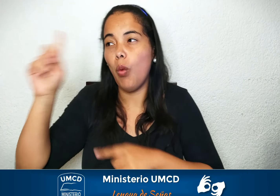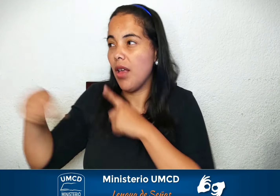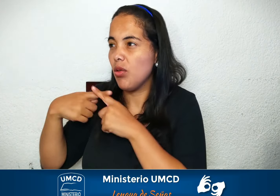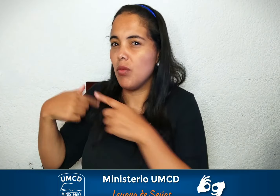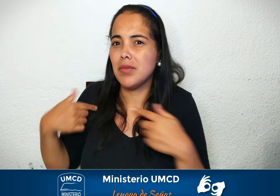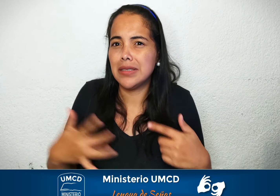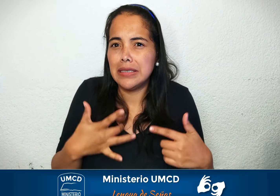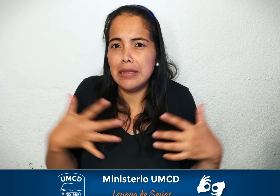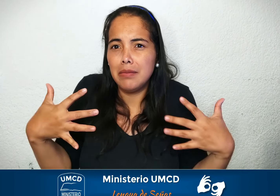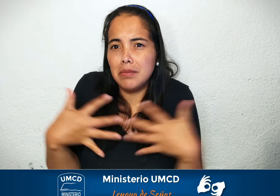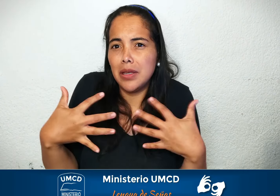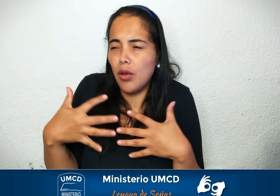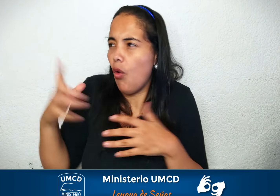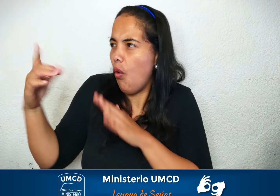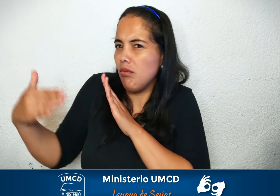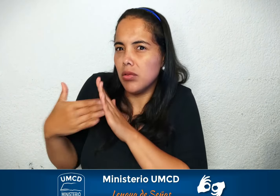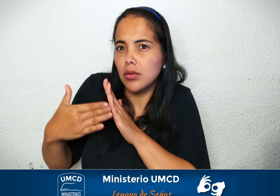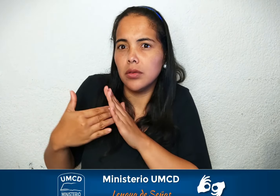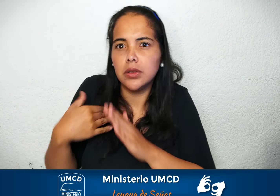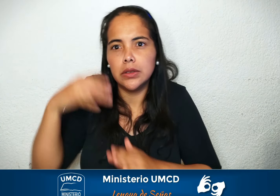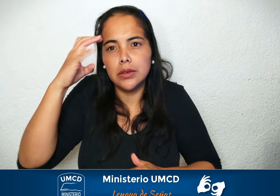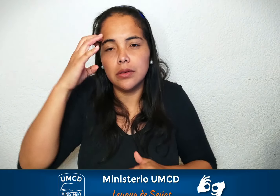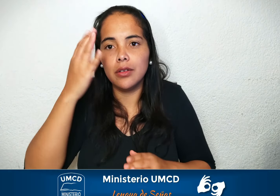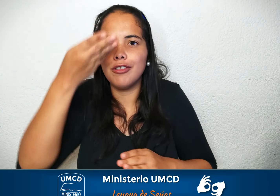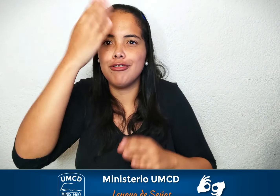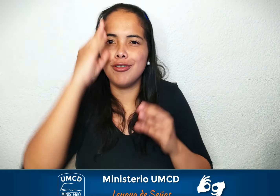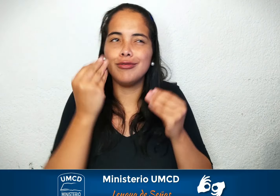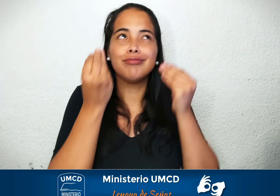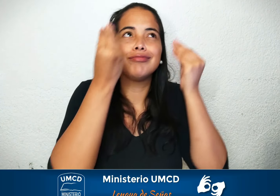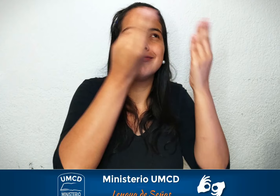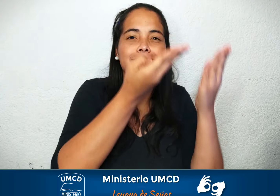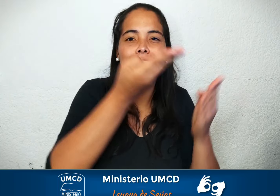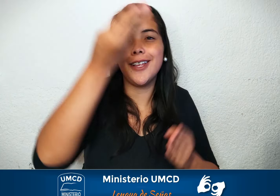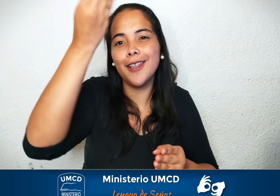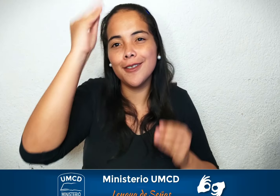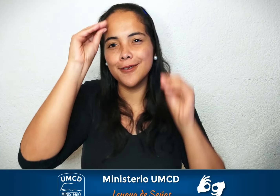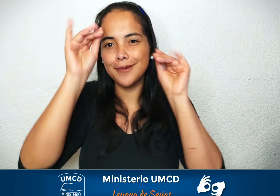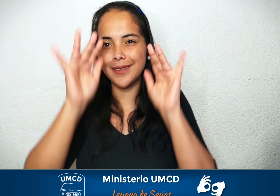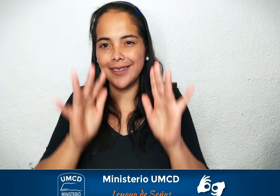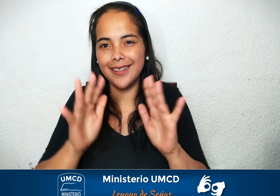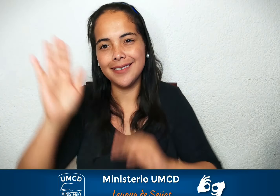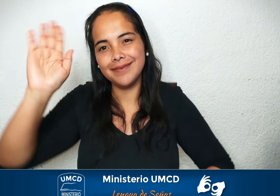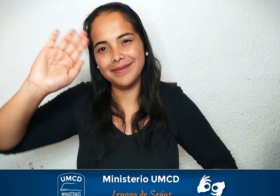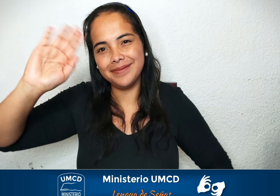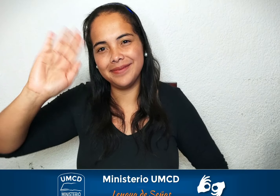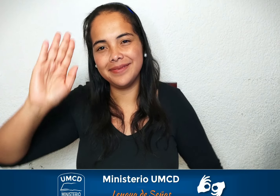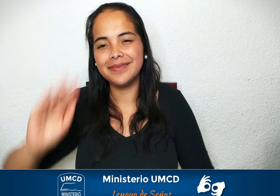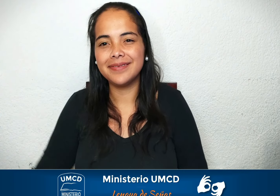amenacen en nuestro día a día. Que Dios nos bendiga. Hasta luego.